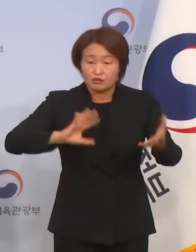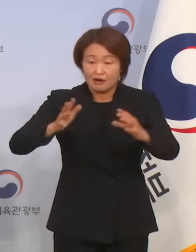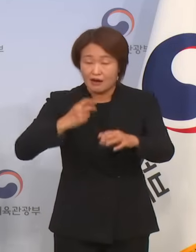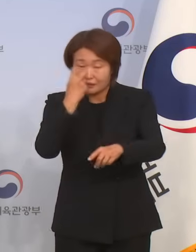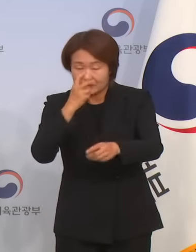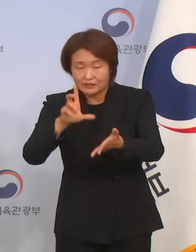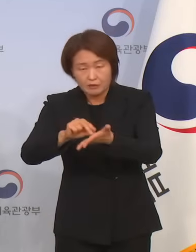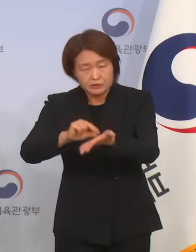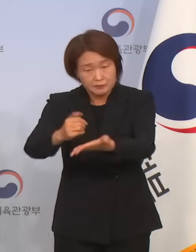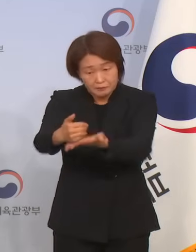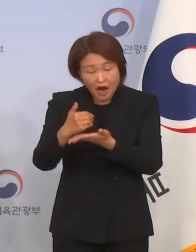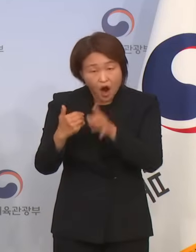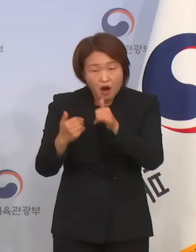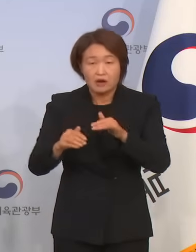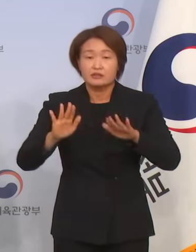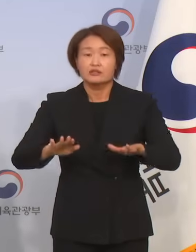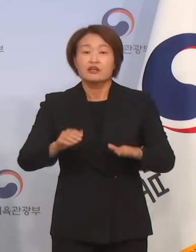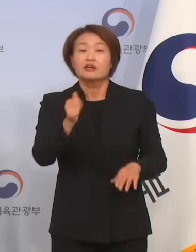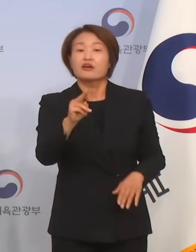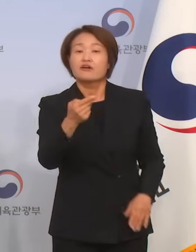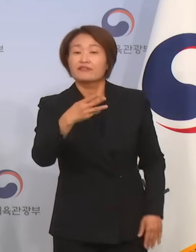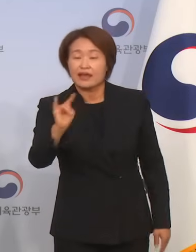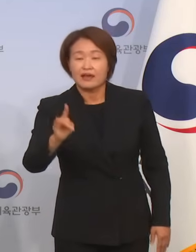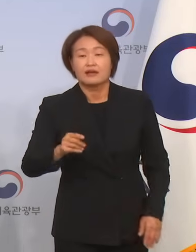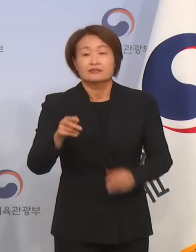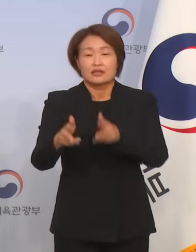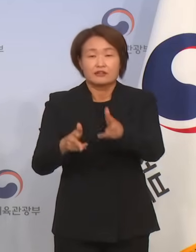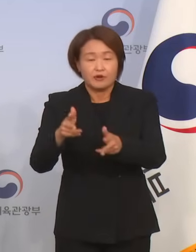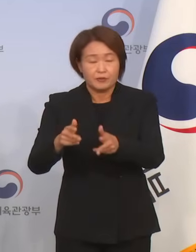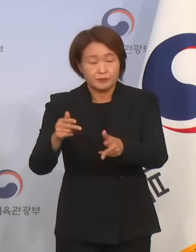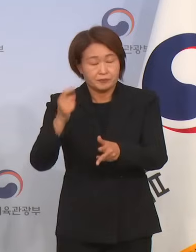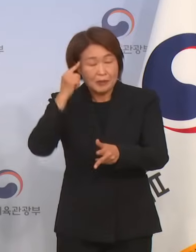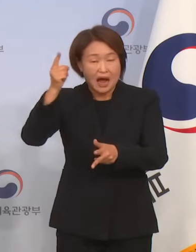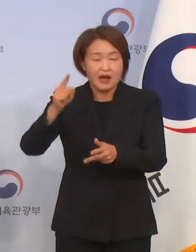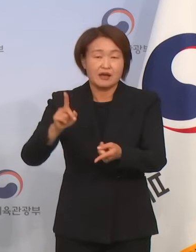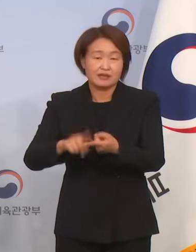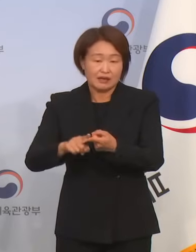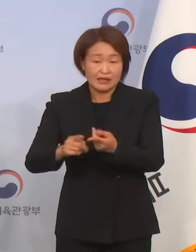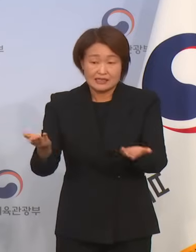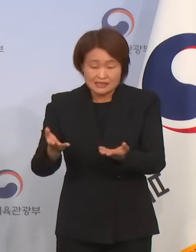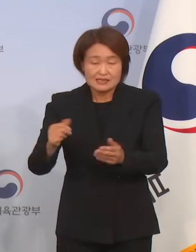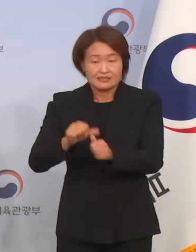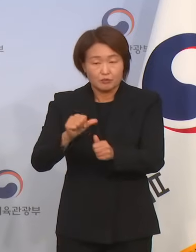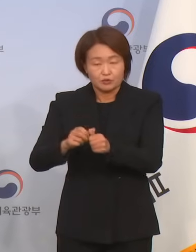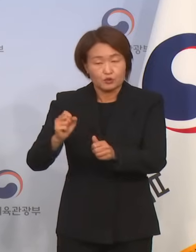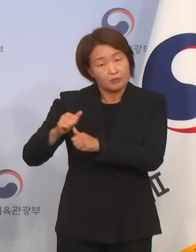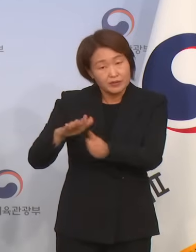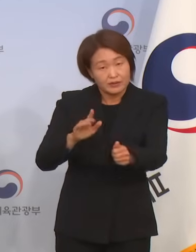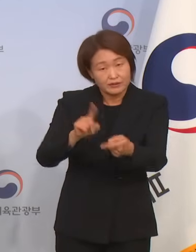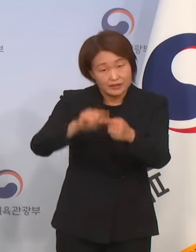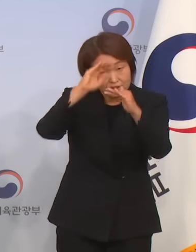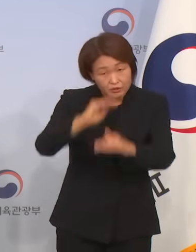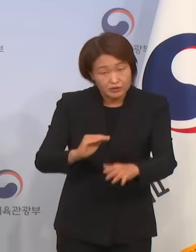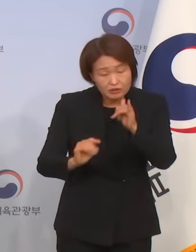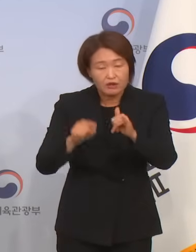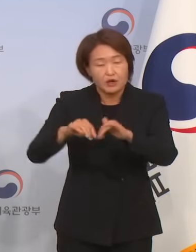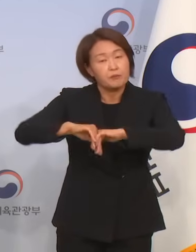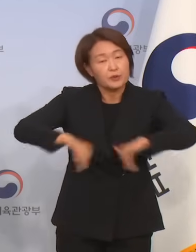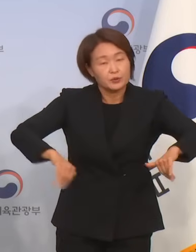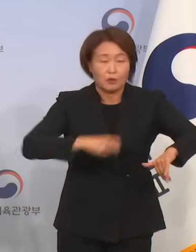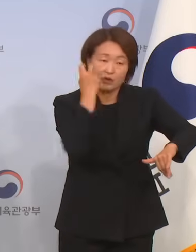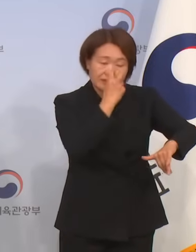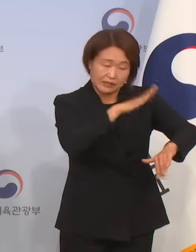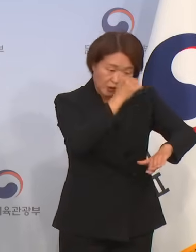통해 제기되었던 현대산업개발 직원의 자문계약 체결 및 파견 등과 관련하여서는 향후 별도